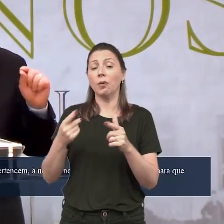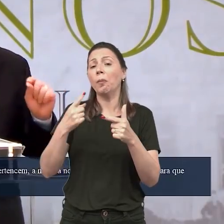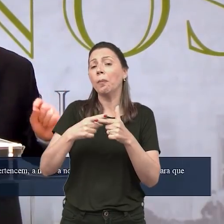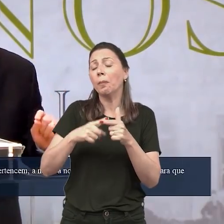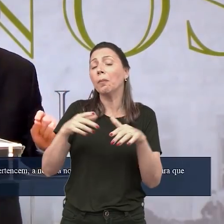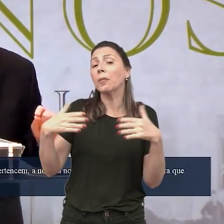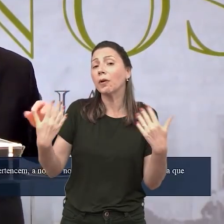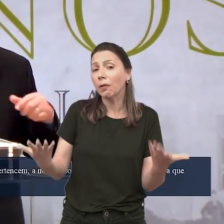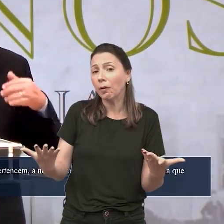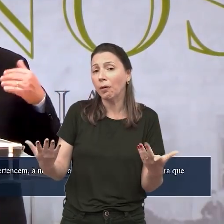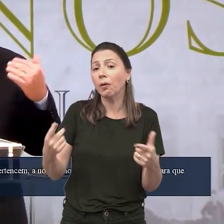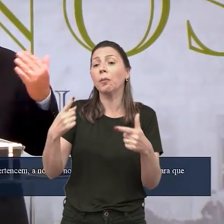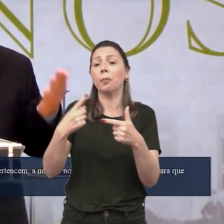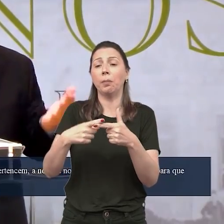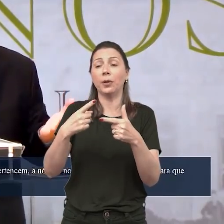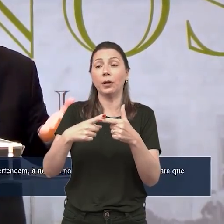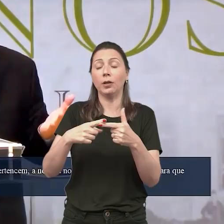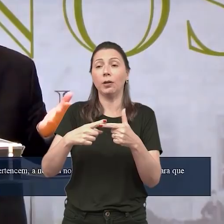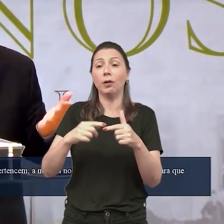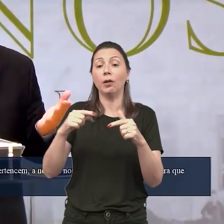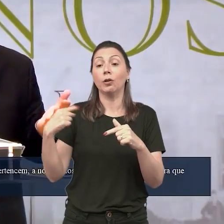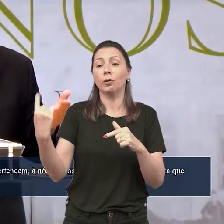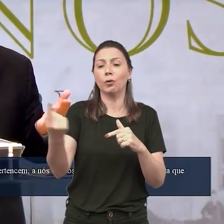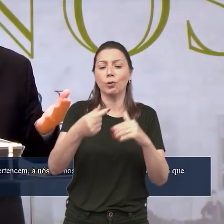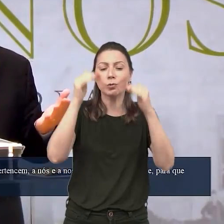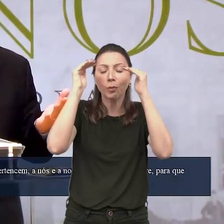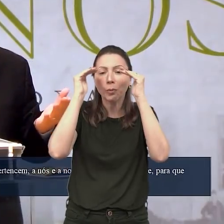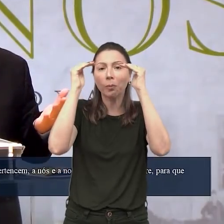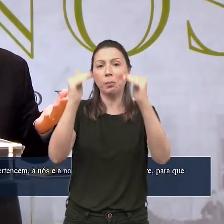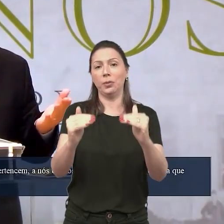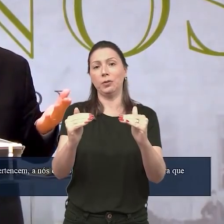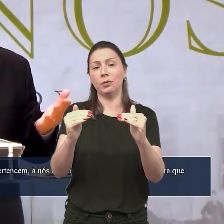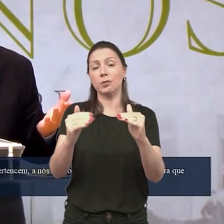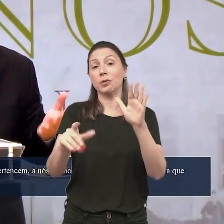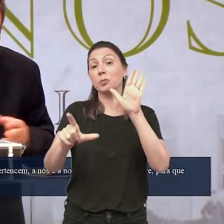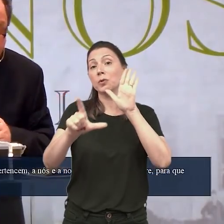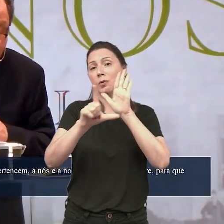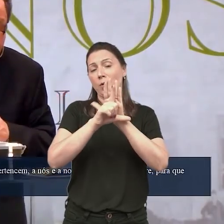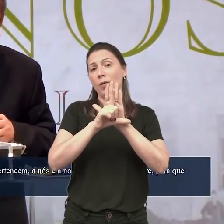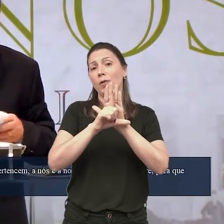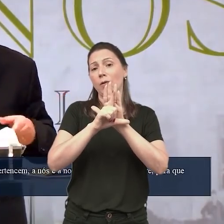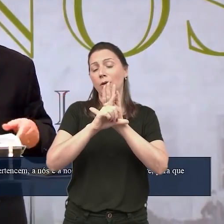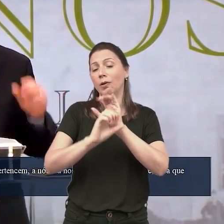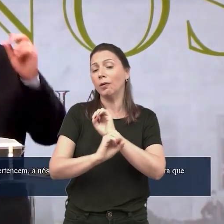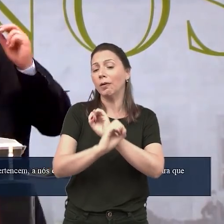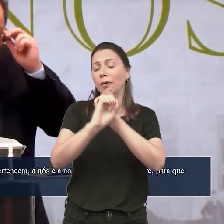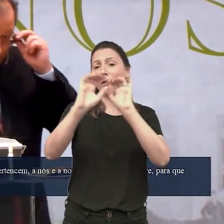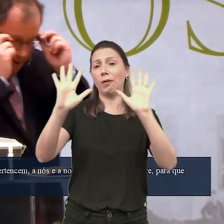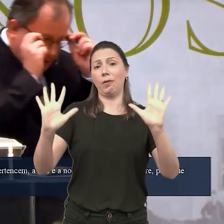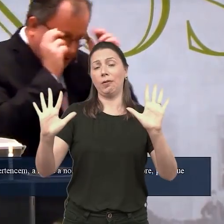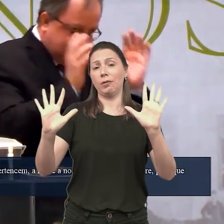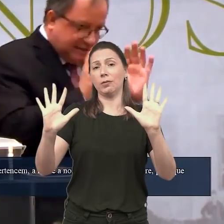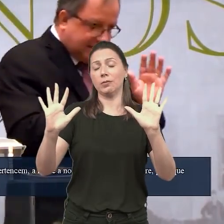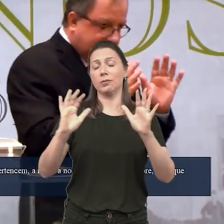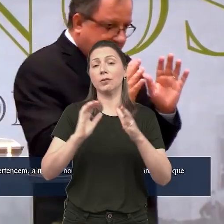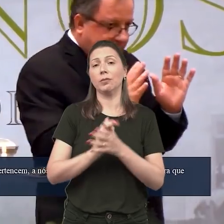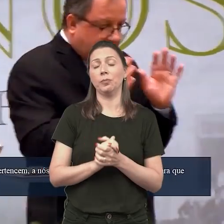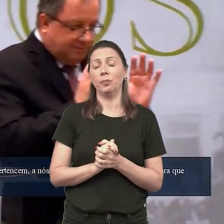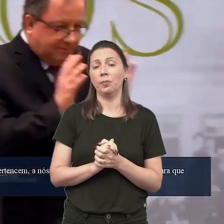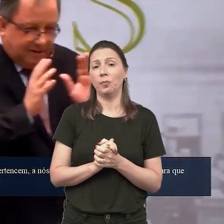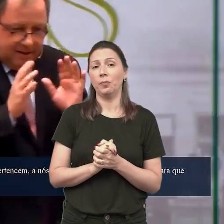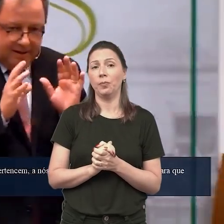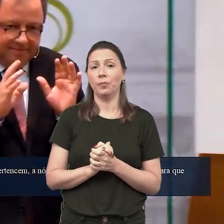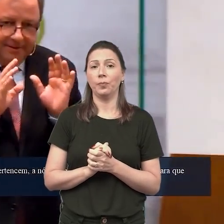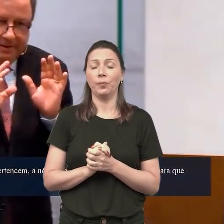e a nossos filhos, para sempre, para que cumpramos todas as palavras, o quê? Desta